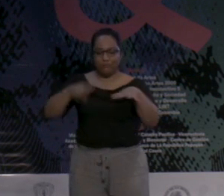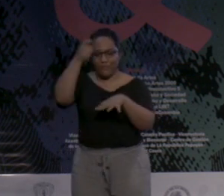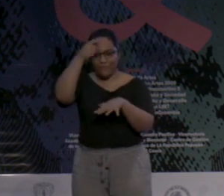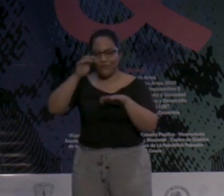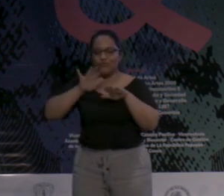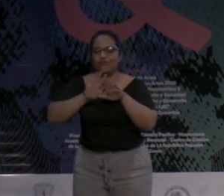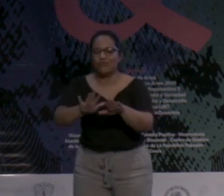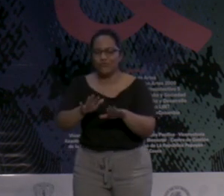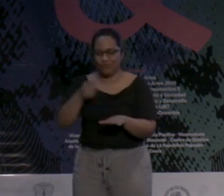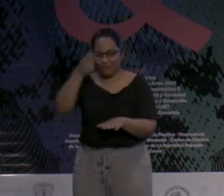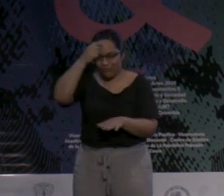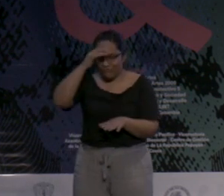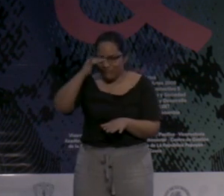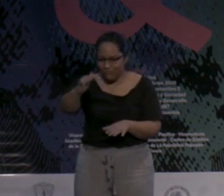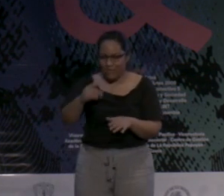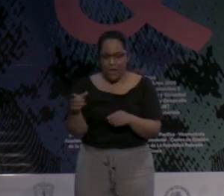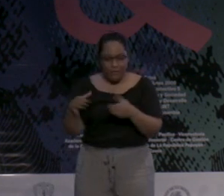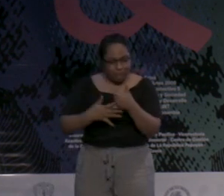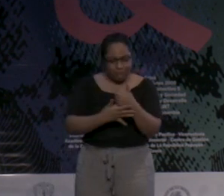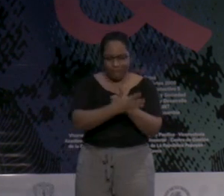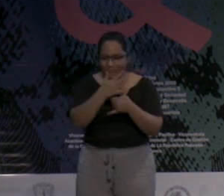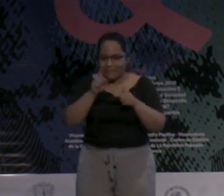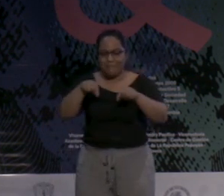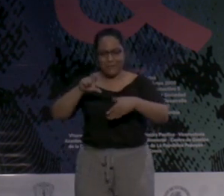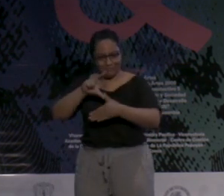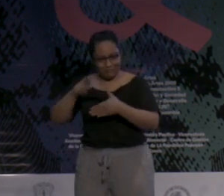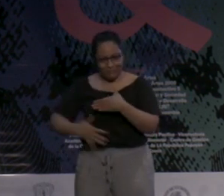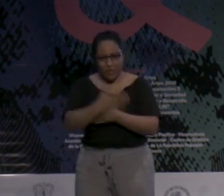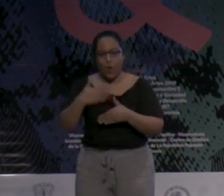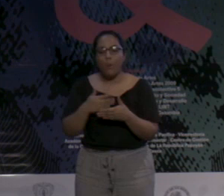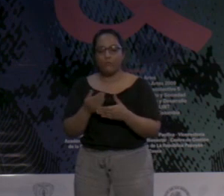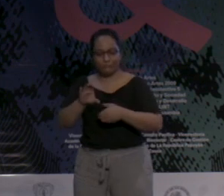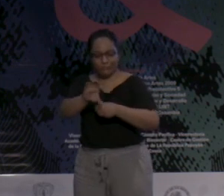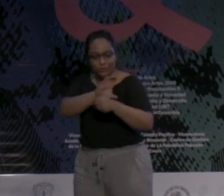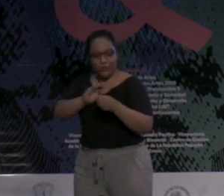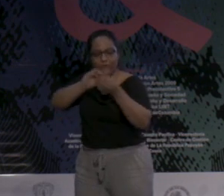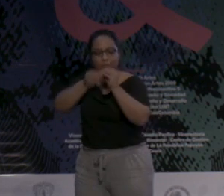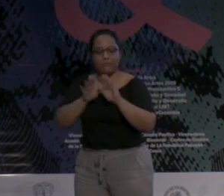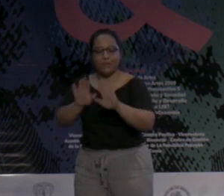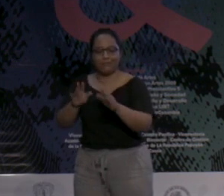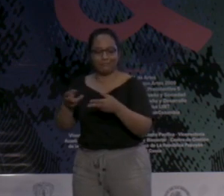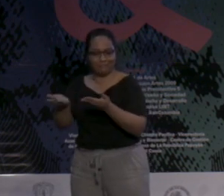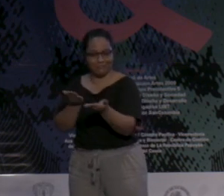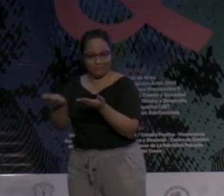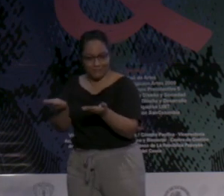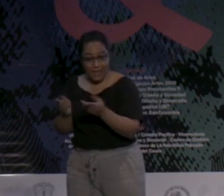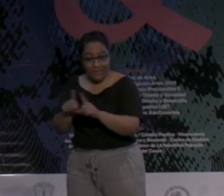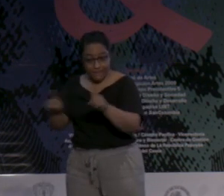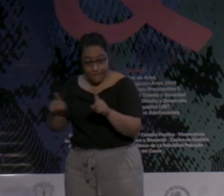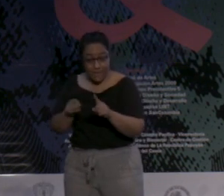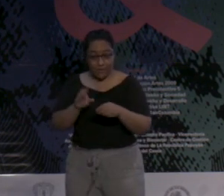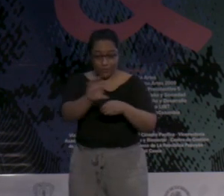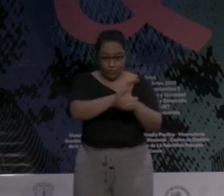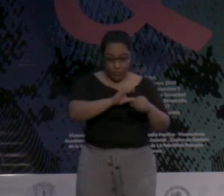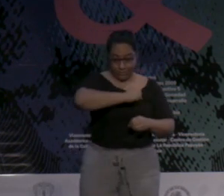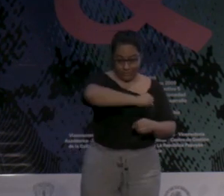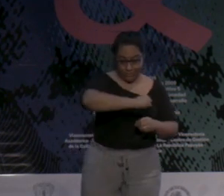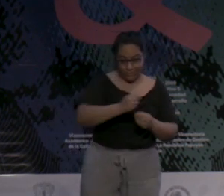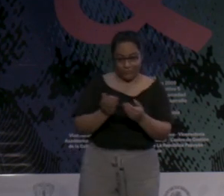de ciudad que estamos viviendo en toda América Latina, la ciudad como servicio. Hay una diferencia entre la ciudad como servicio y la ciudad como